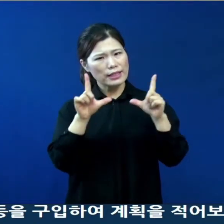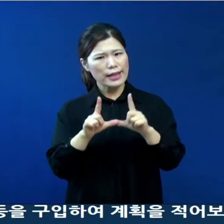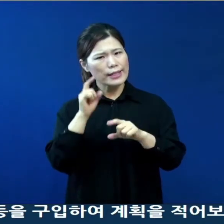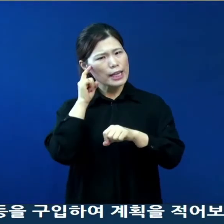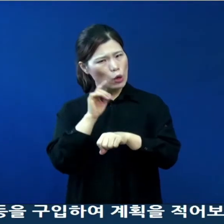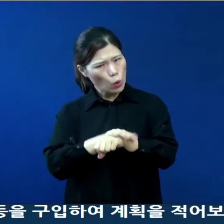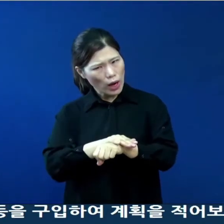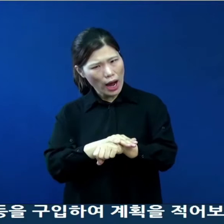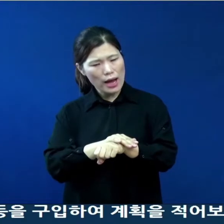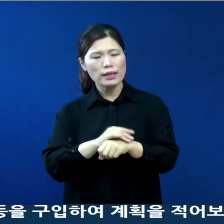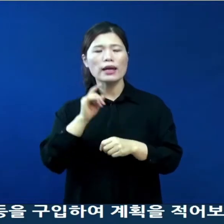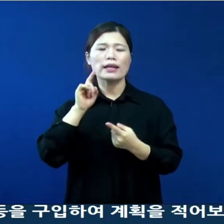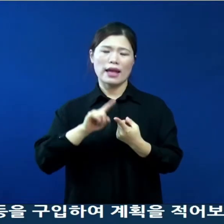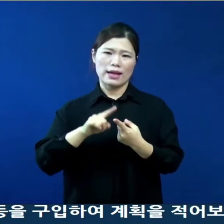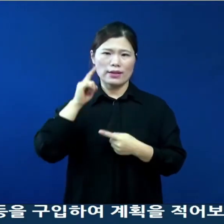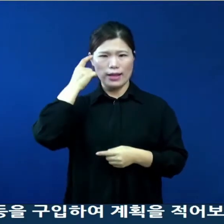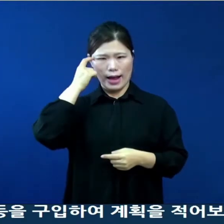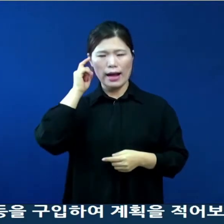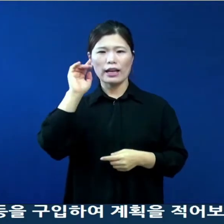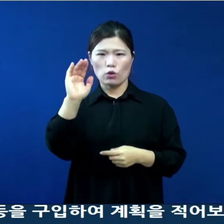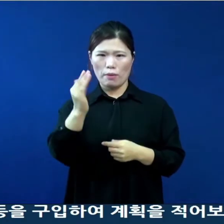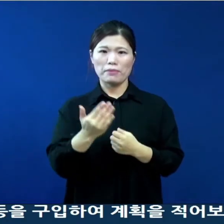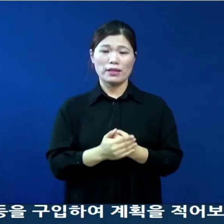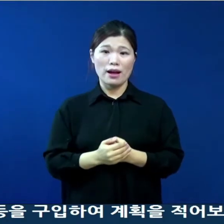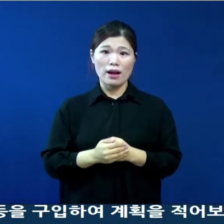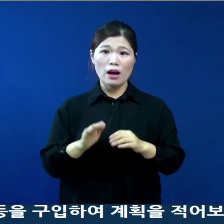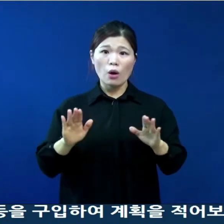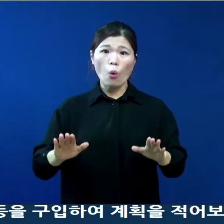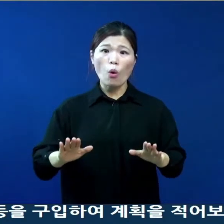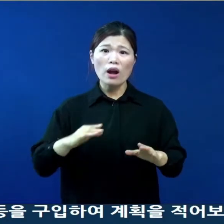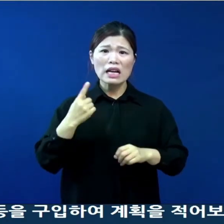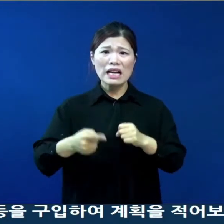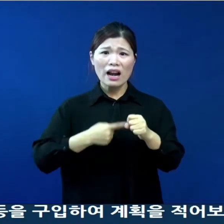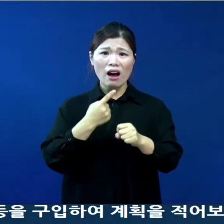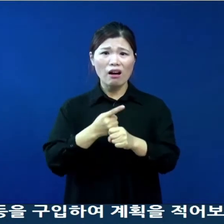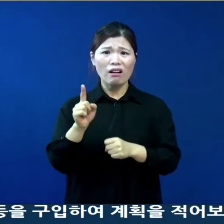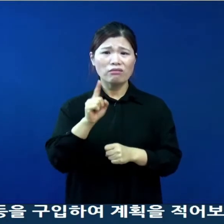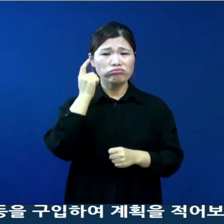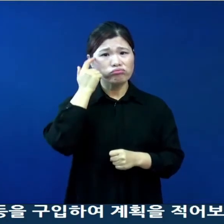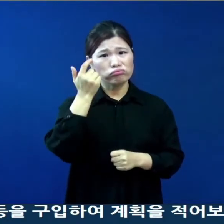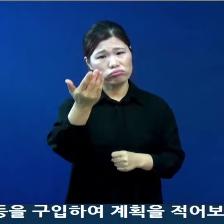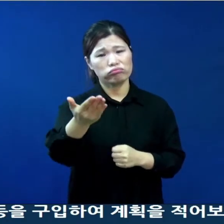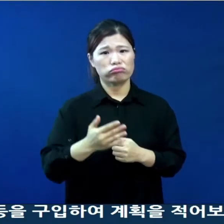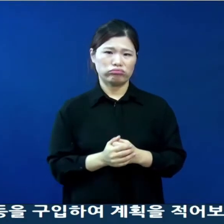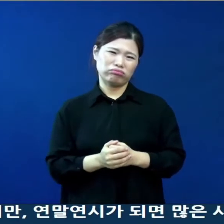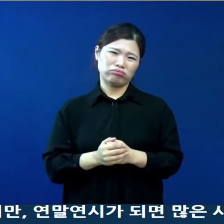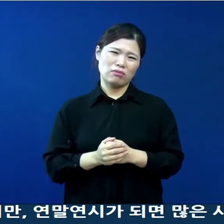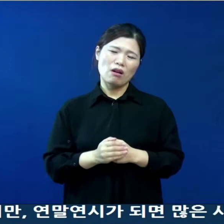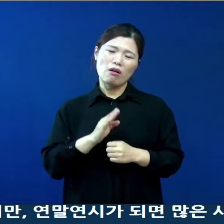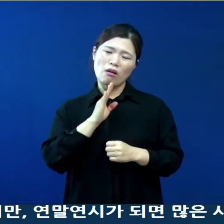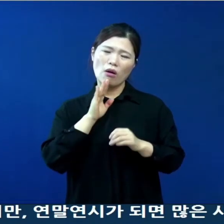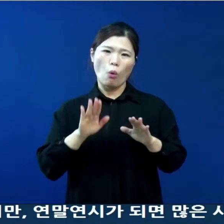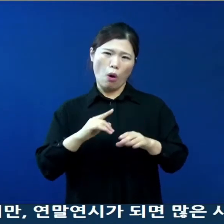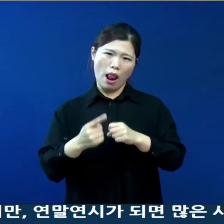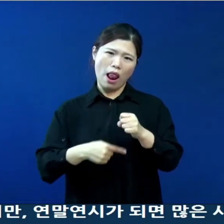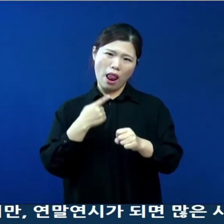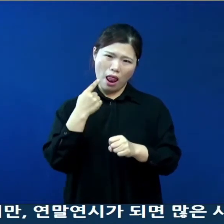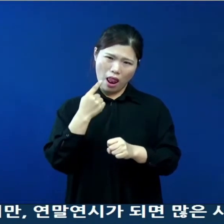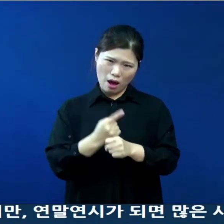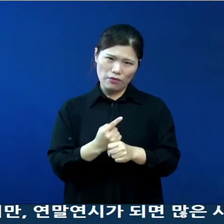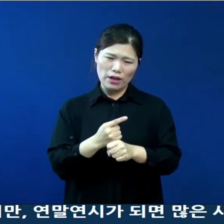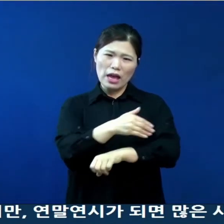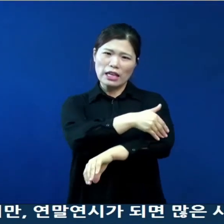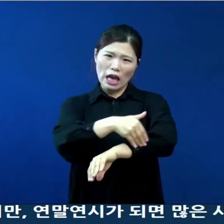길일까라고 생각하기 마련입니다. 여러분, 올 한 해는 어떠셨습니까? 올 한 해만큼 우리의